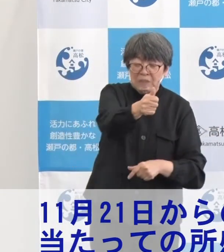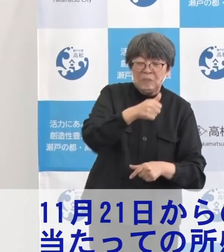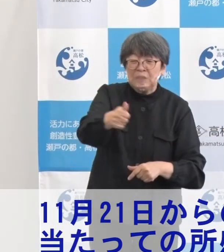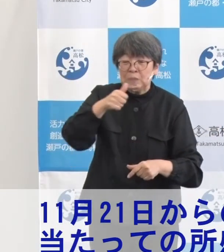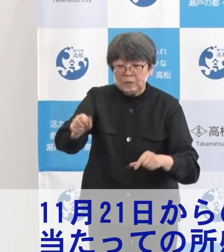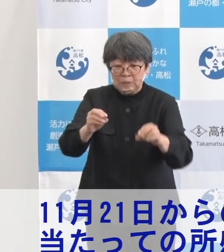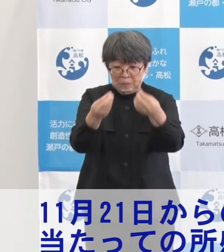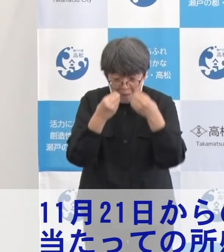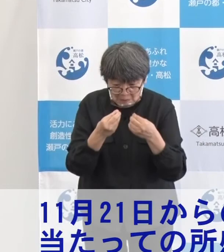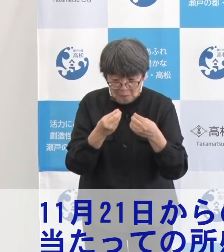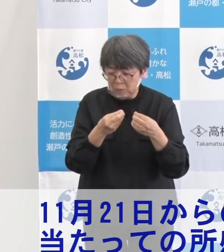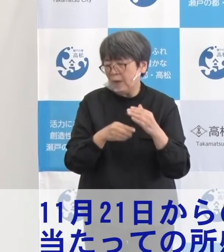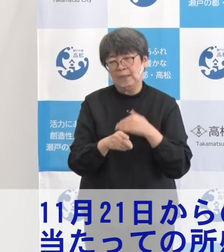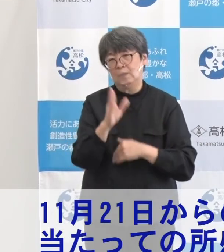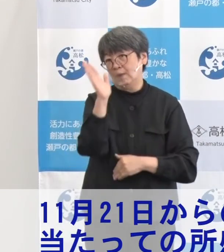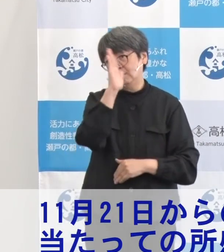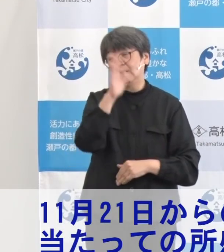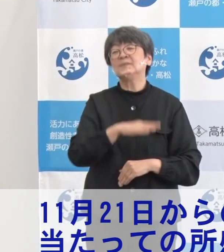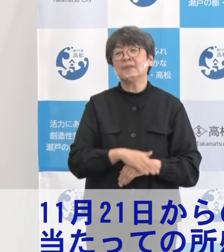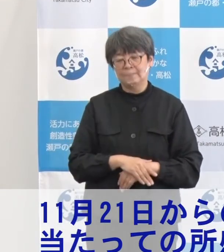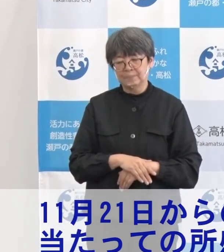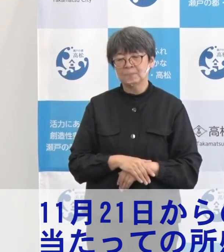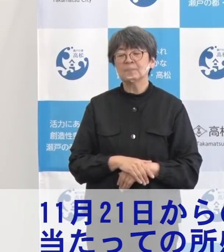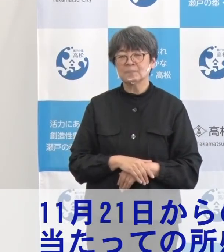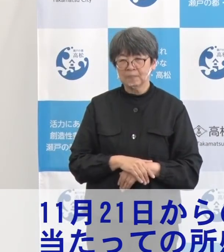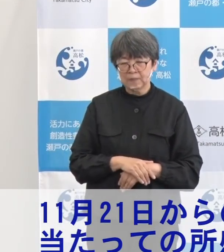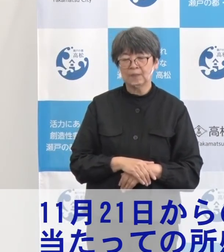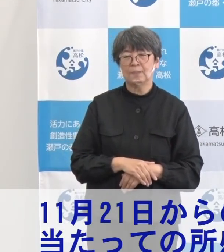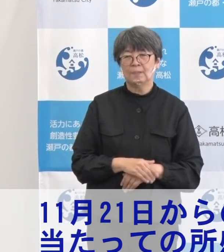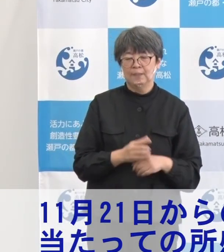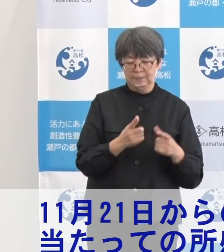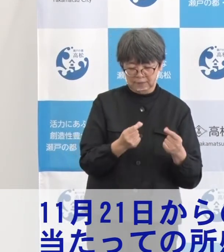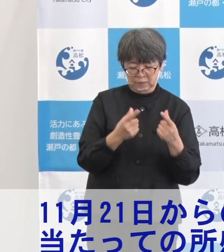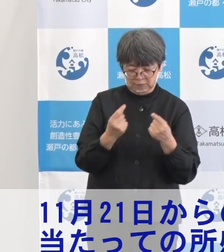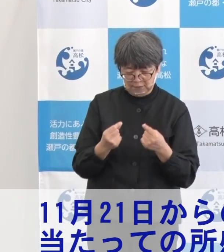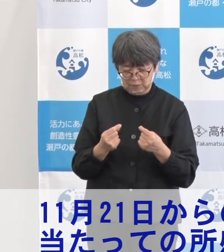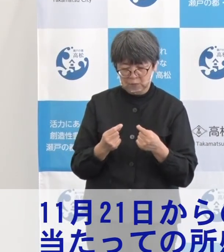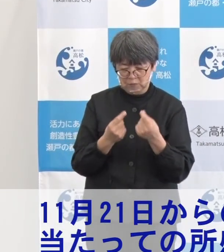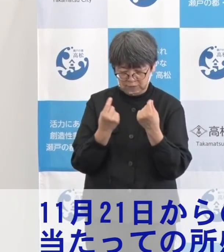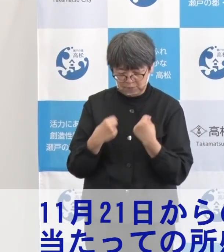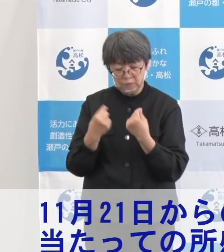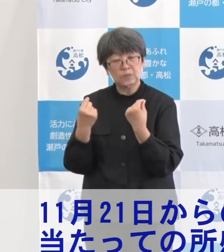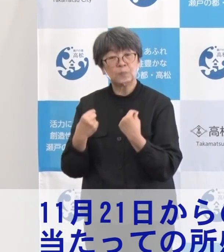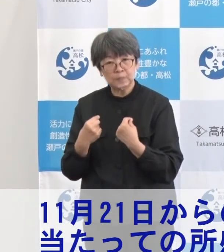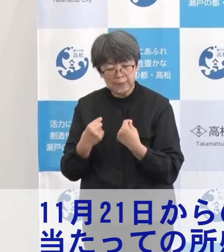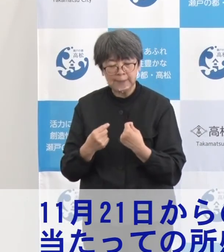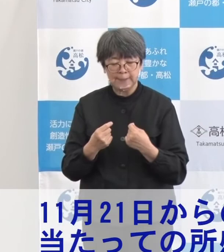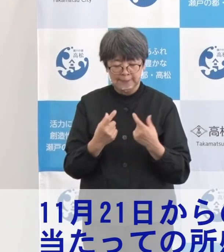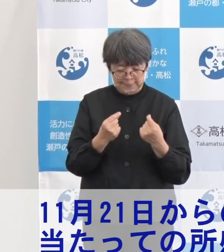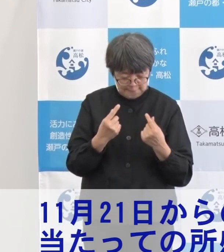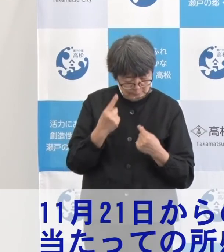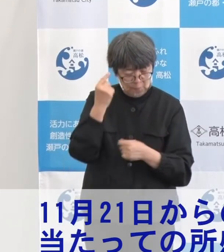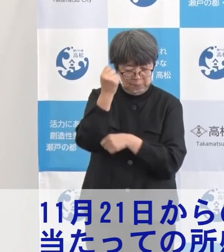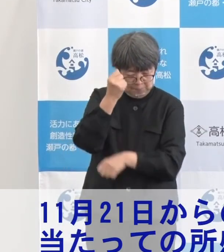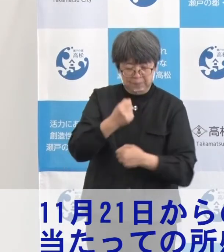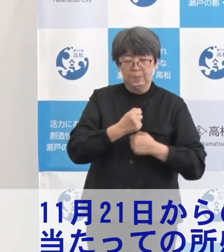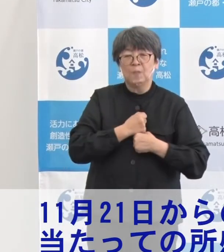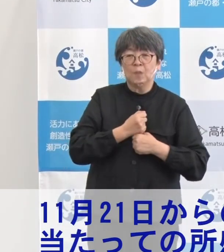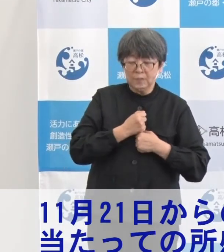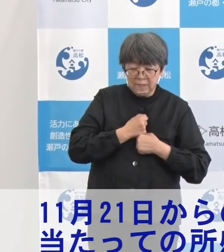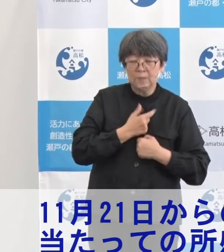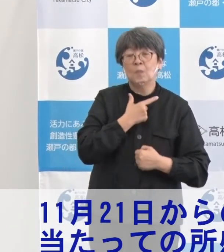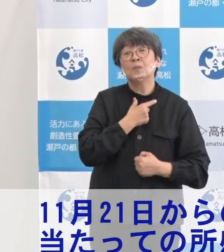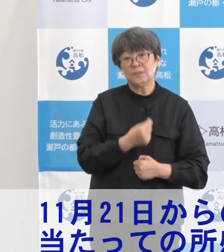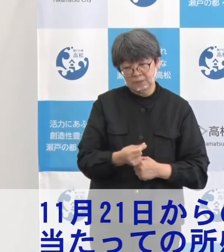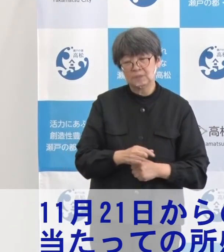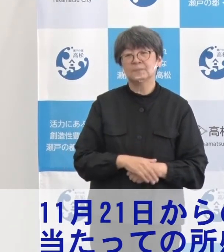者ではございませんのでまあある程度必要に応じてそれぞれの行動はそれぞれでりしていただくということになろうかと思っており